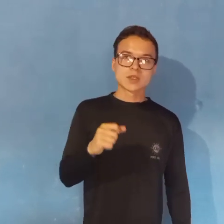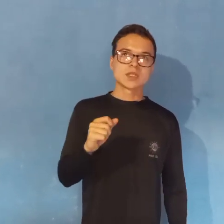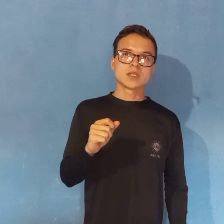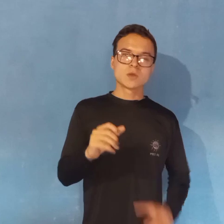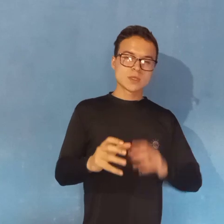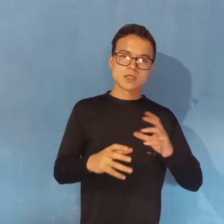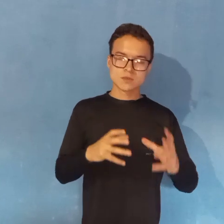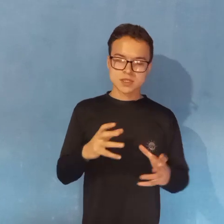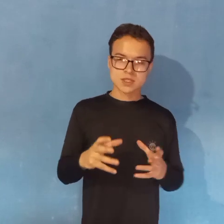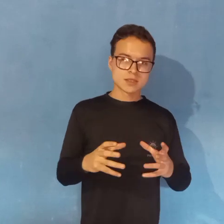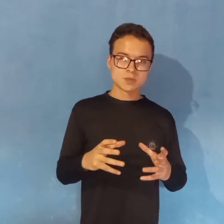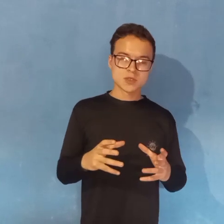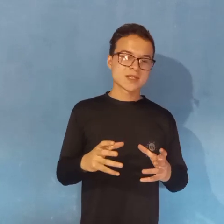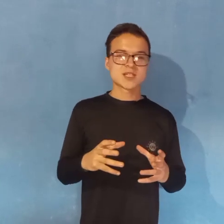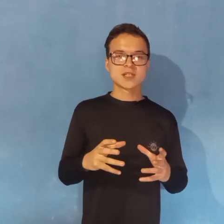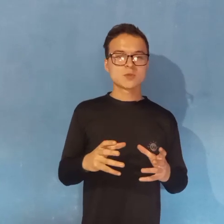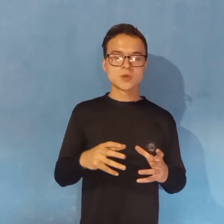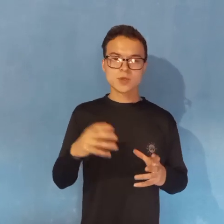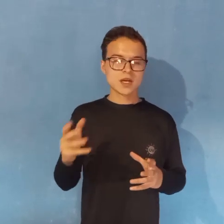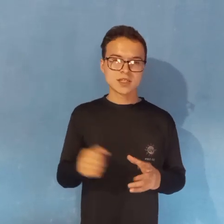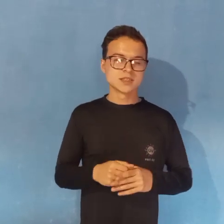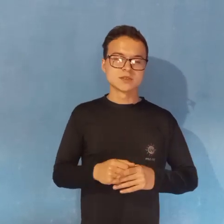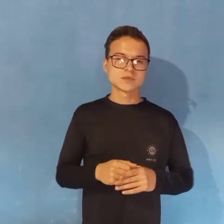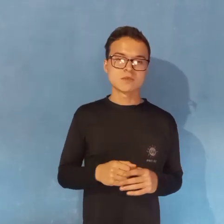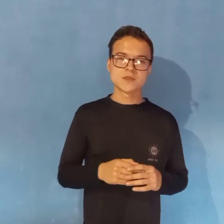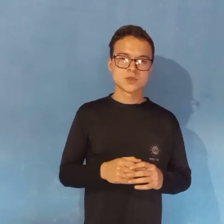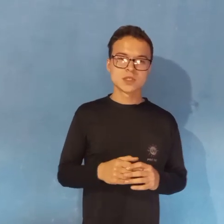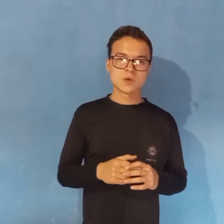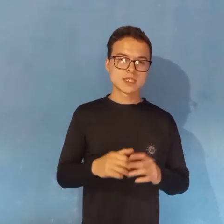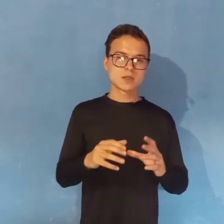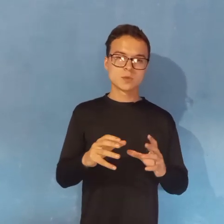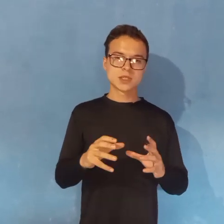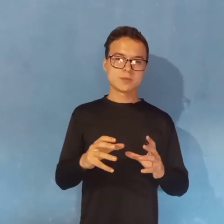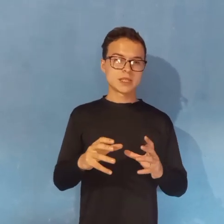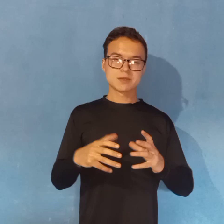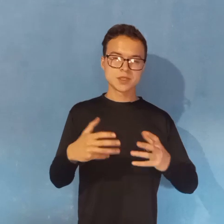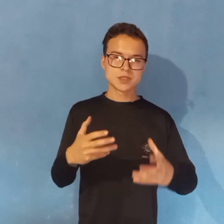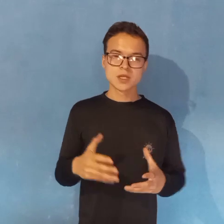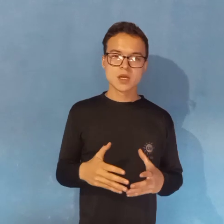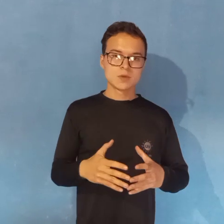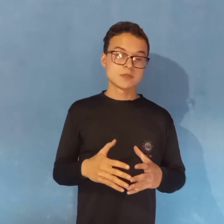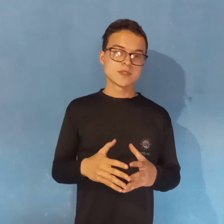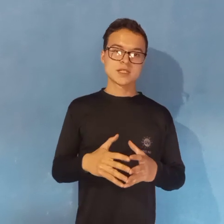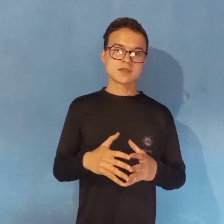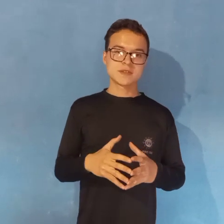que em algumas circunstâncias pode passar uma ideia um pouco errada. Talvez o sujeito não consiga compreender plenamente o que você está